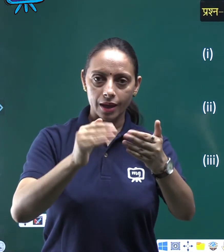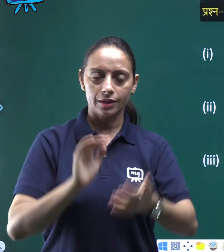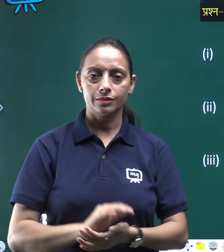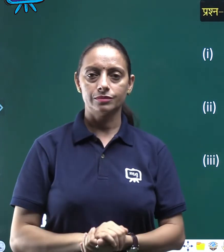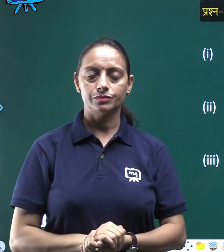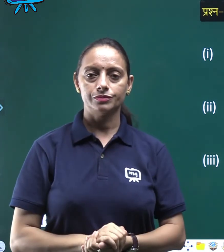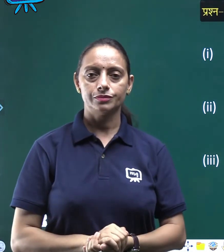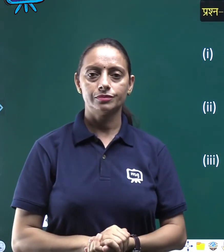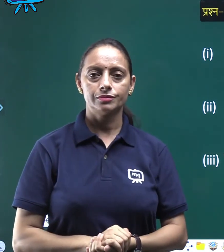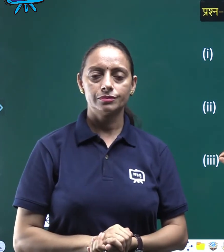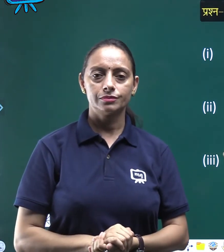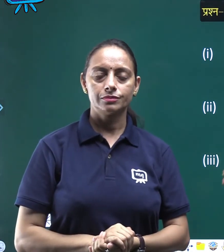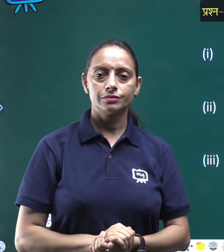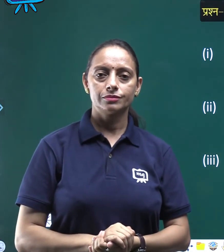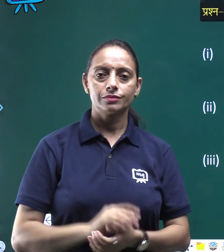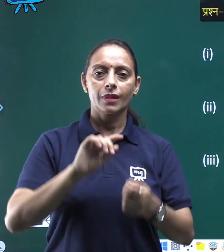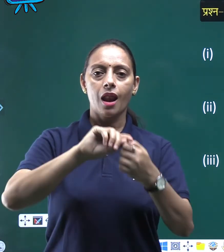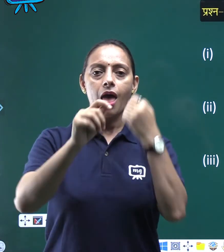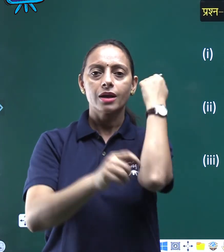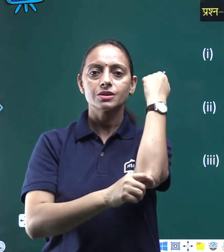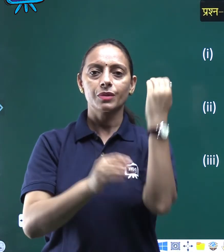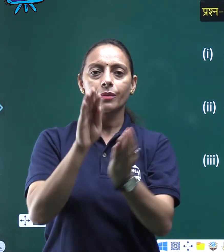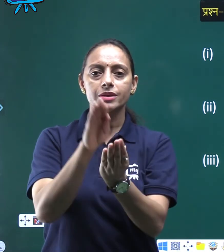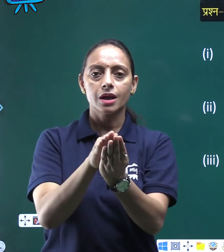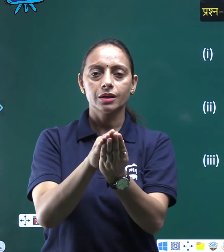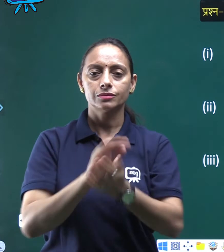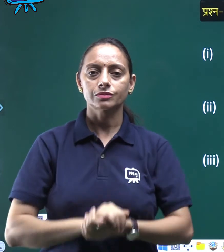गया। अब लास्ट में बचा